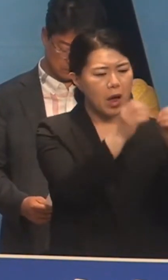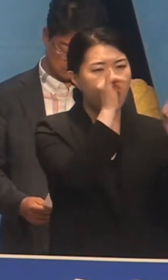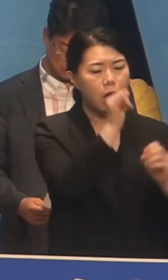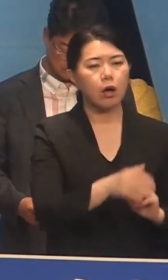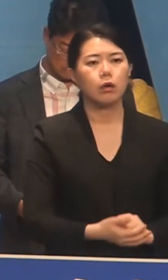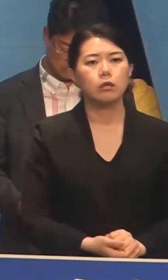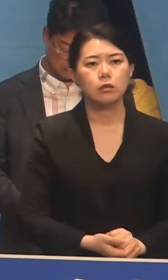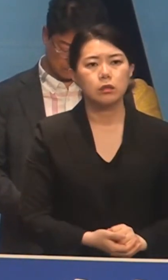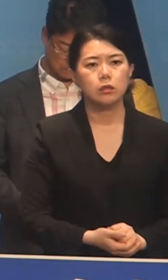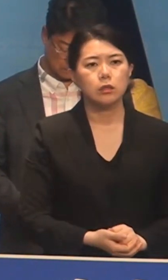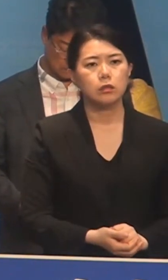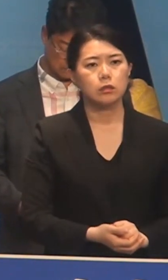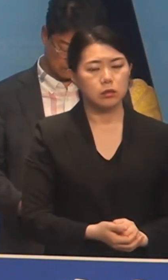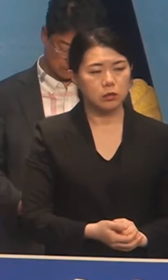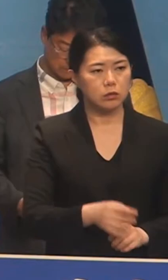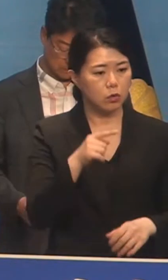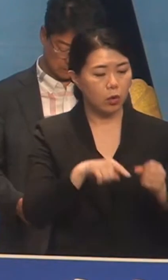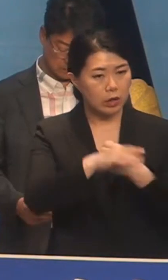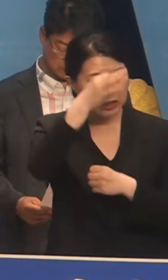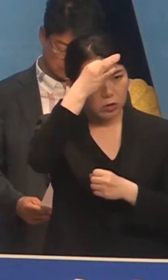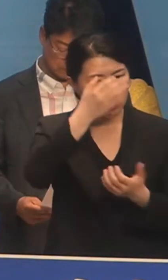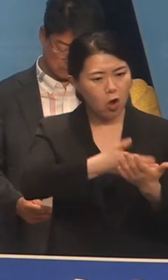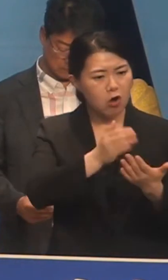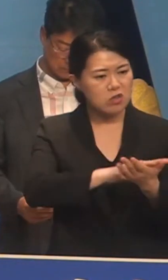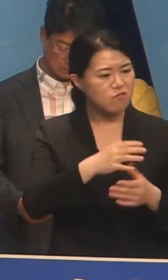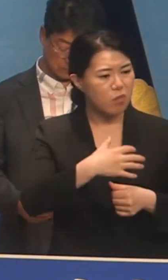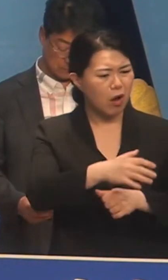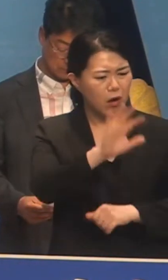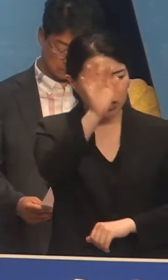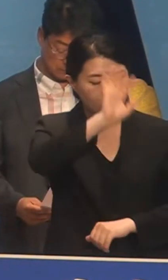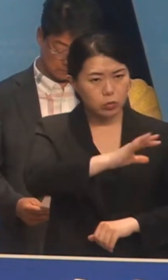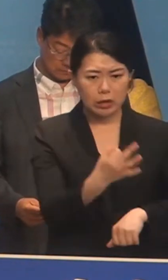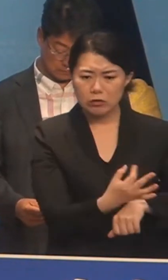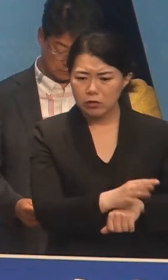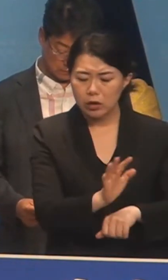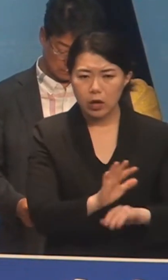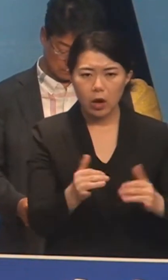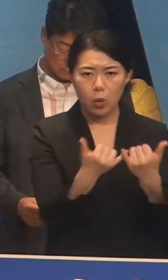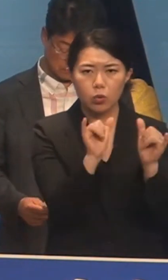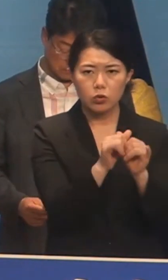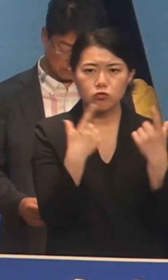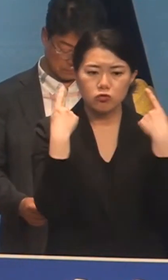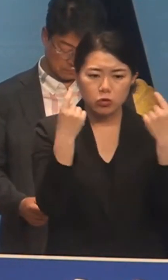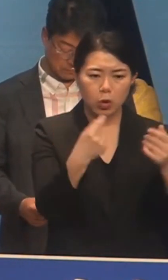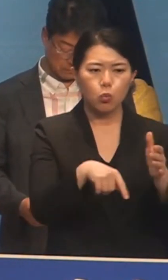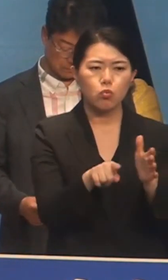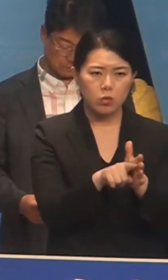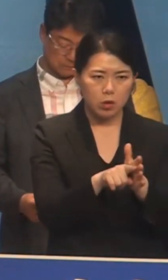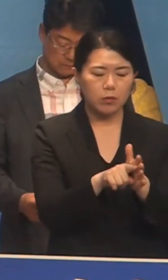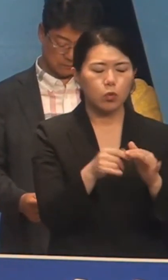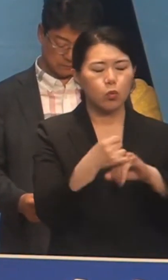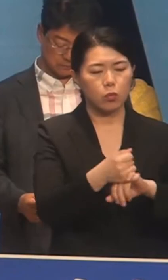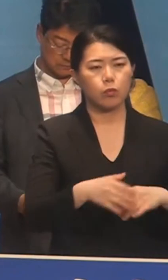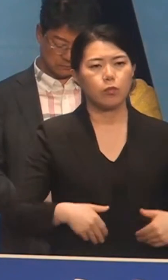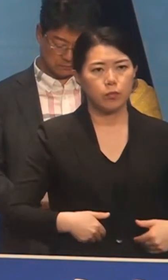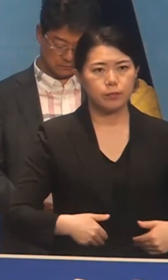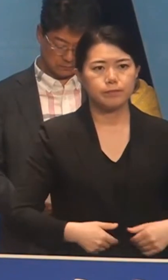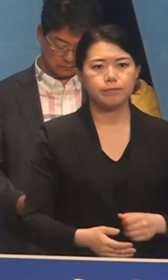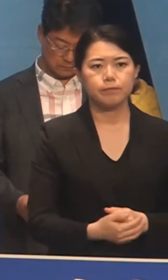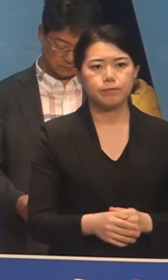때문입니다. 과학기술은 단순한 혁신의 도구를 넘어 공동체를 유지하는 합리적 사고의 기반입니다.